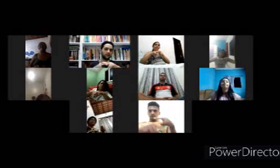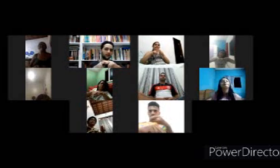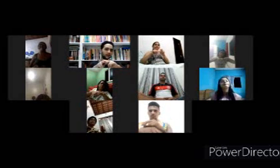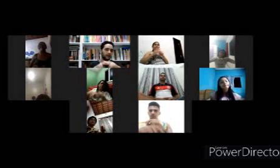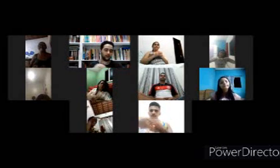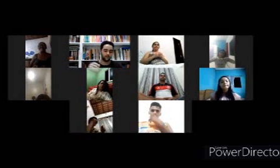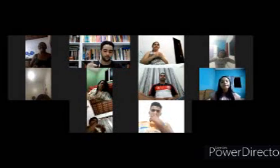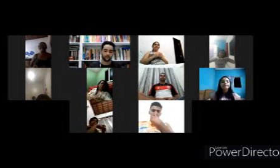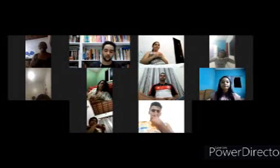Cadeira.